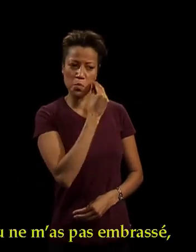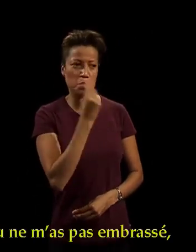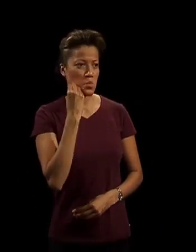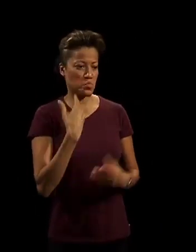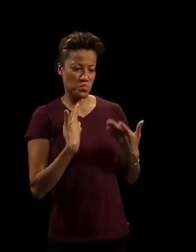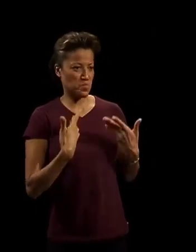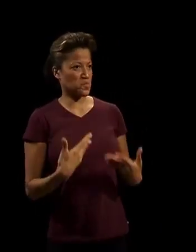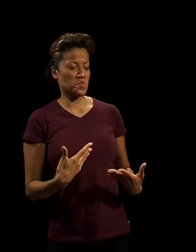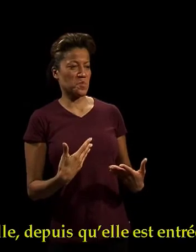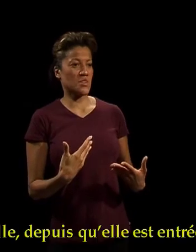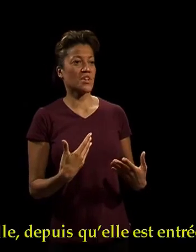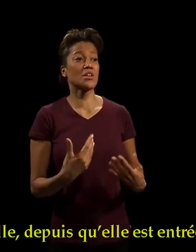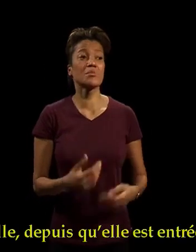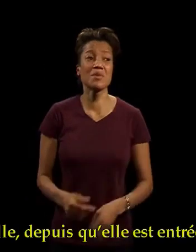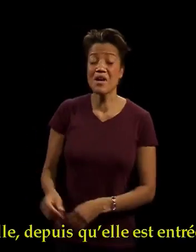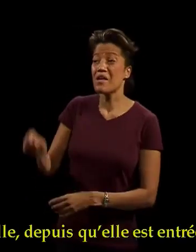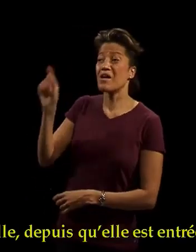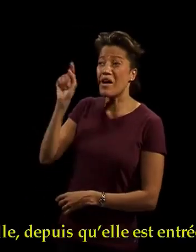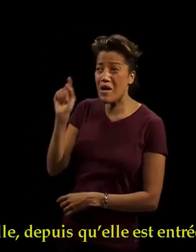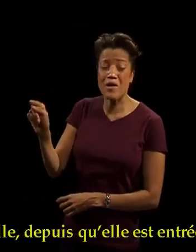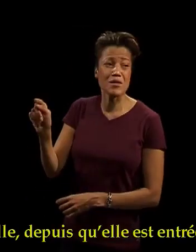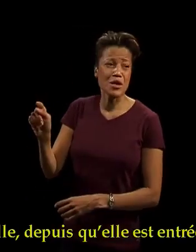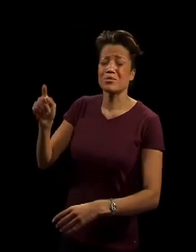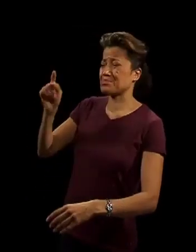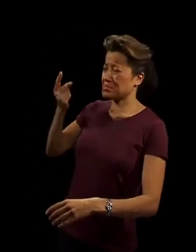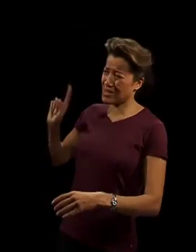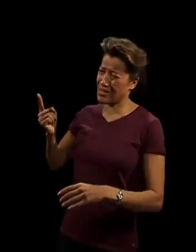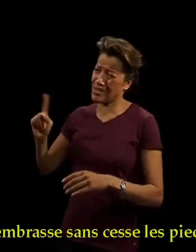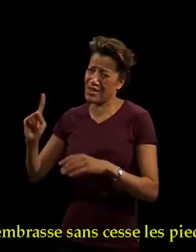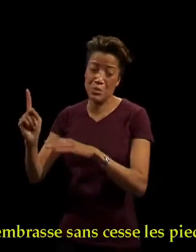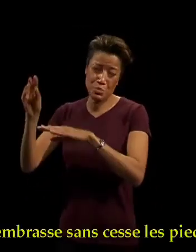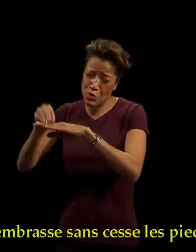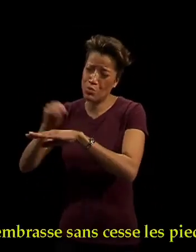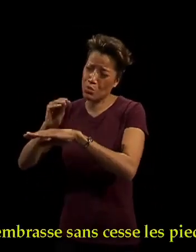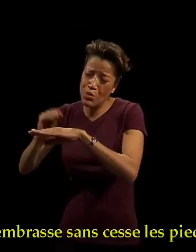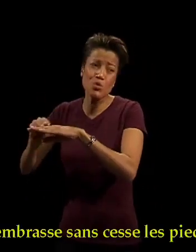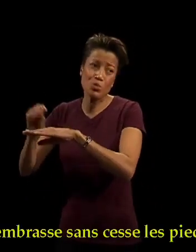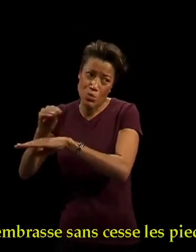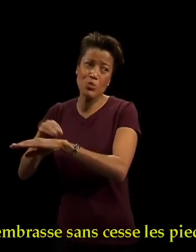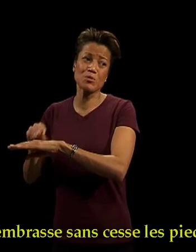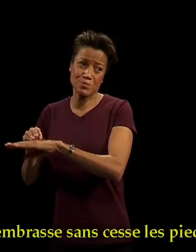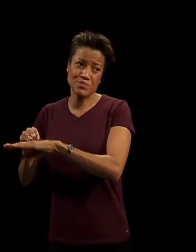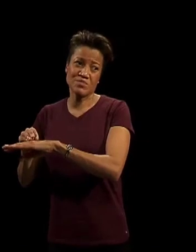Tu ne m'as pas embrassé. Mais elle, depuis qu'elle est entrée, elle m'embrasse sans cesse les